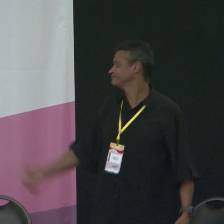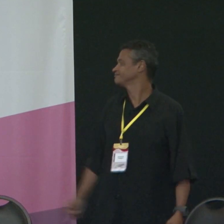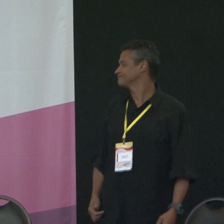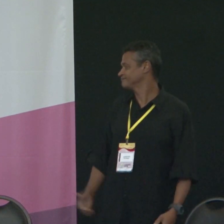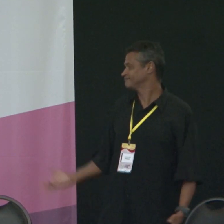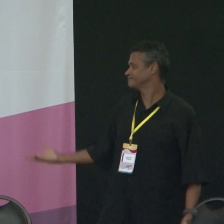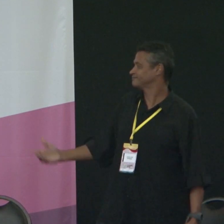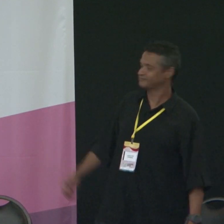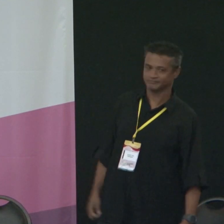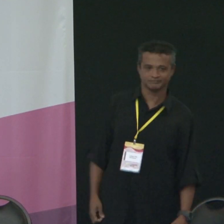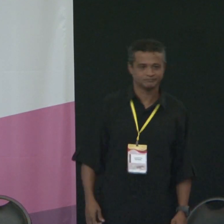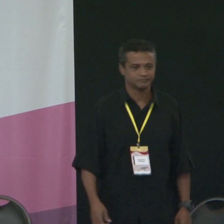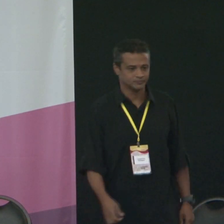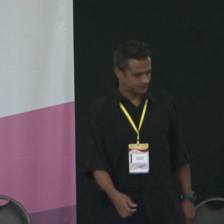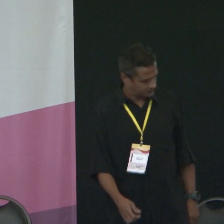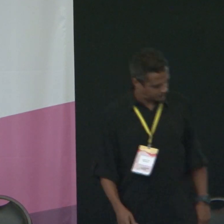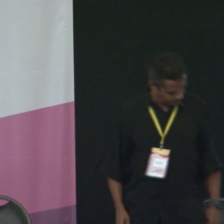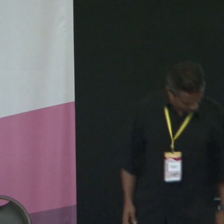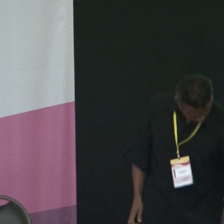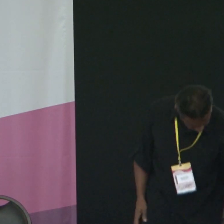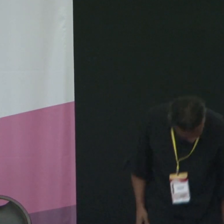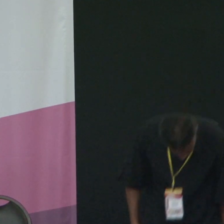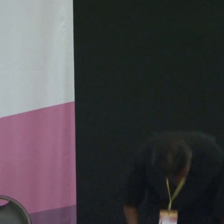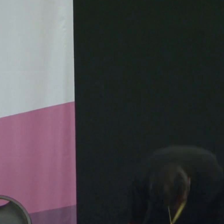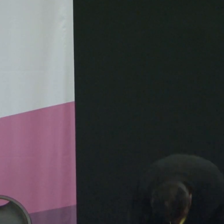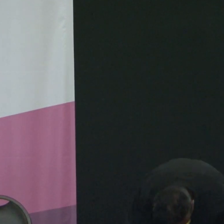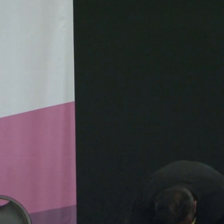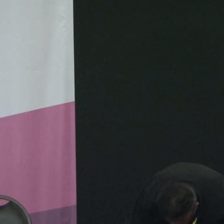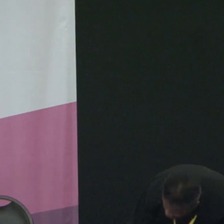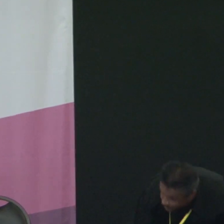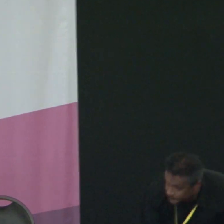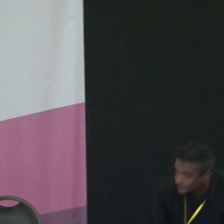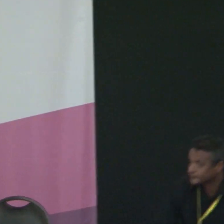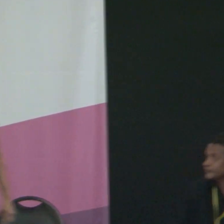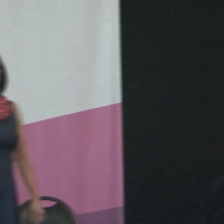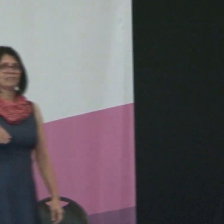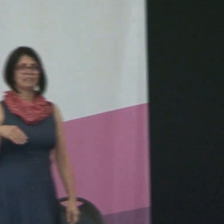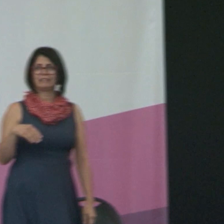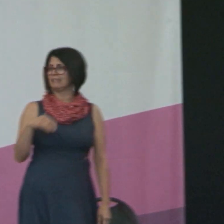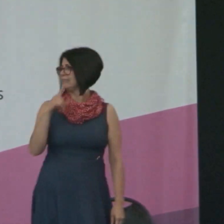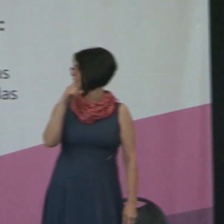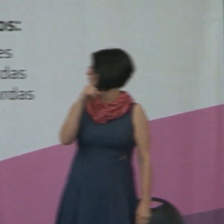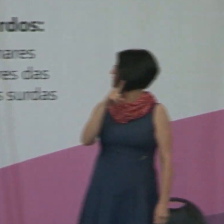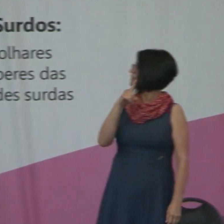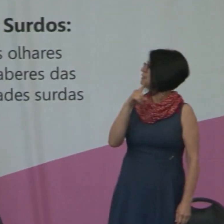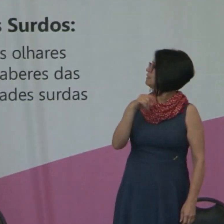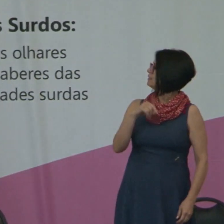Convido agora para a abertura desta mesa a professora Sônia Marta de Oliveira.